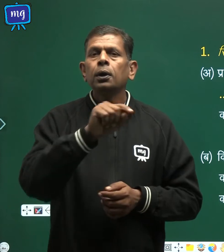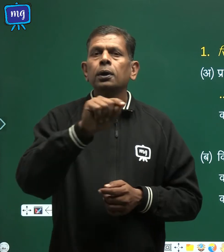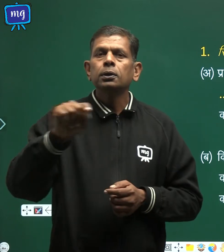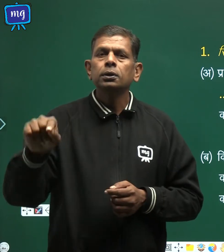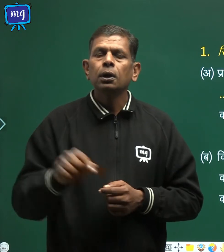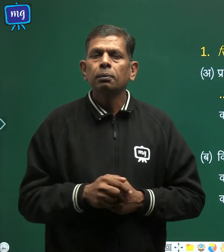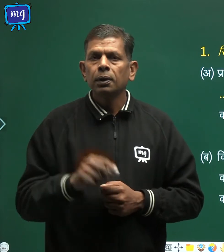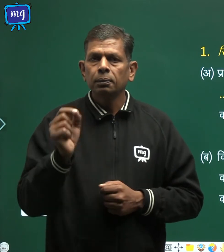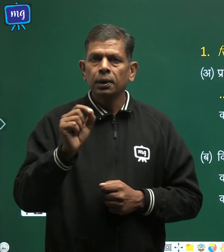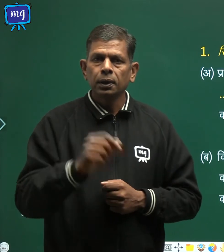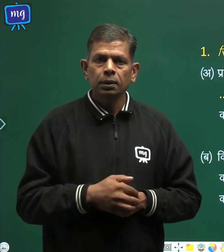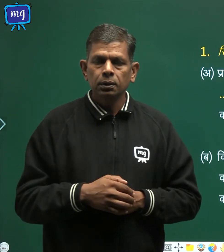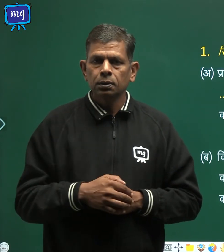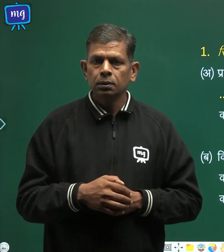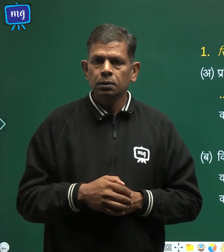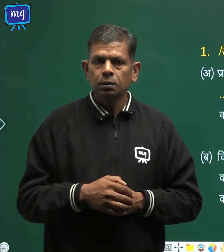हैं।